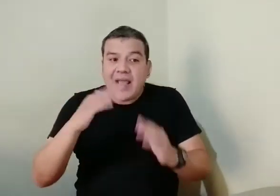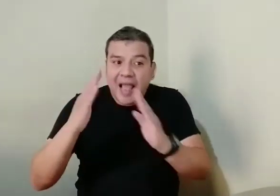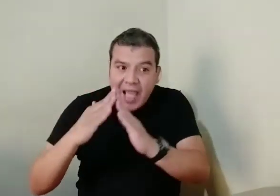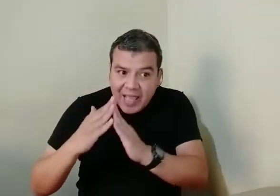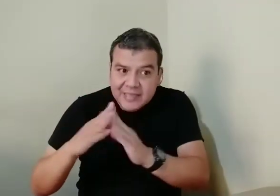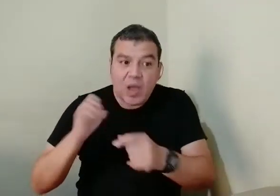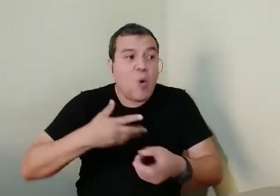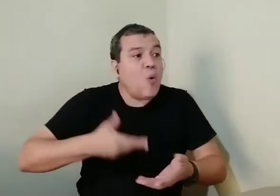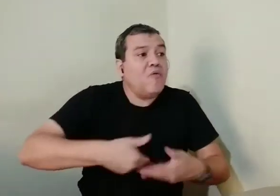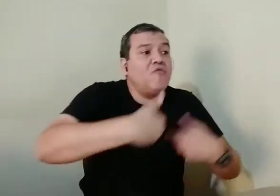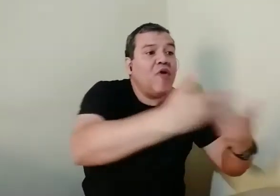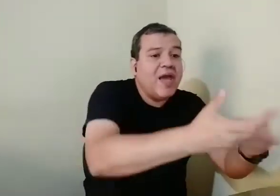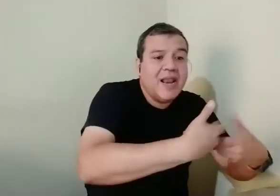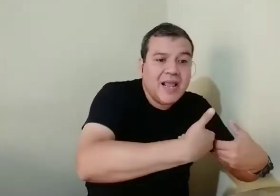Para reflexionar.